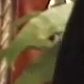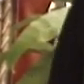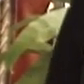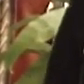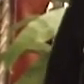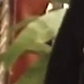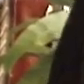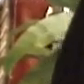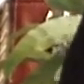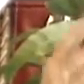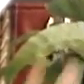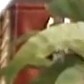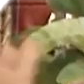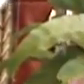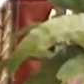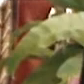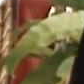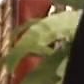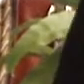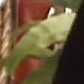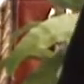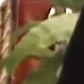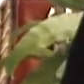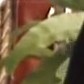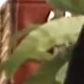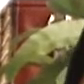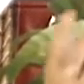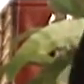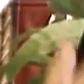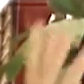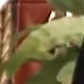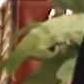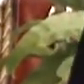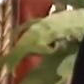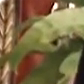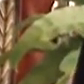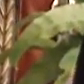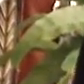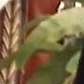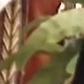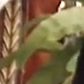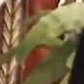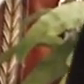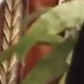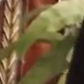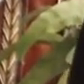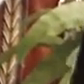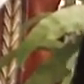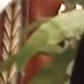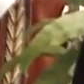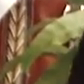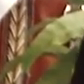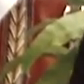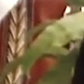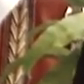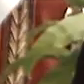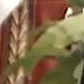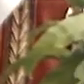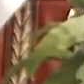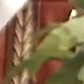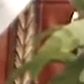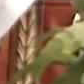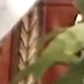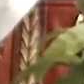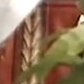yo he acompañado y tenemos todas nuestras expectativas que van a seguir acompañando nuestro trabajo y la transformación